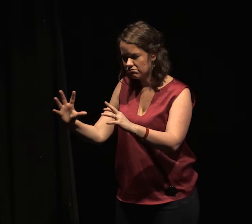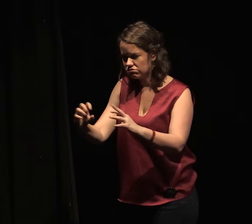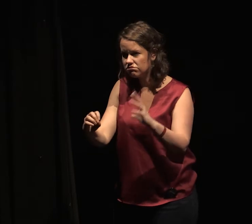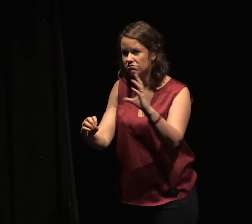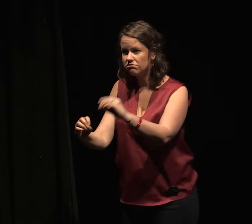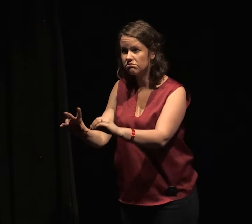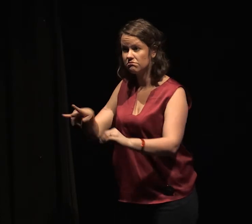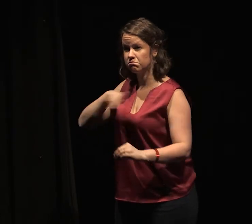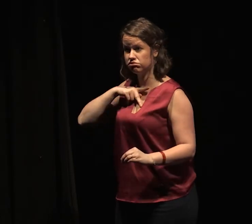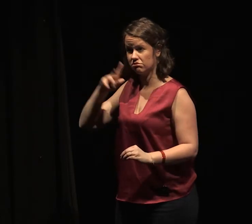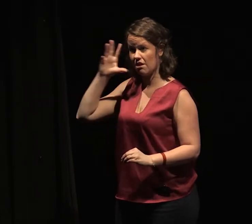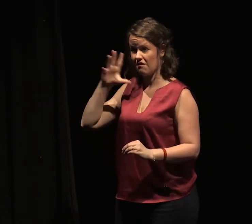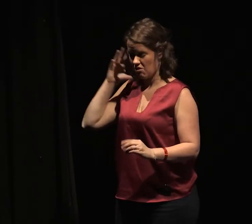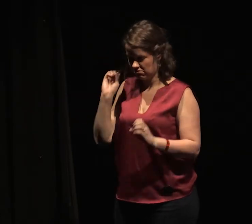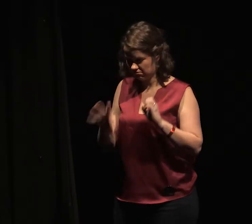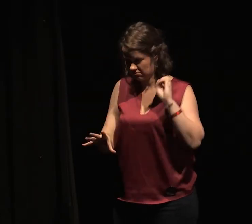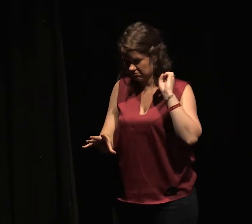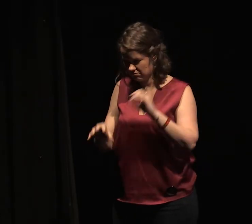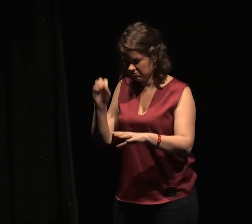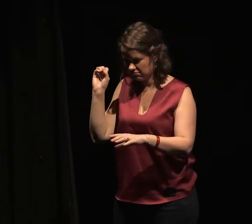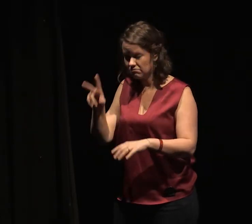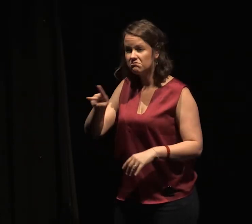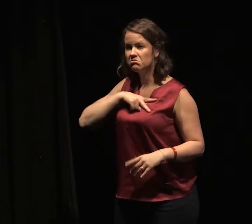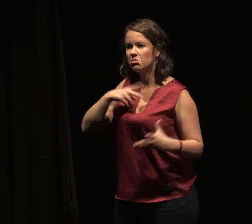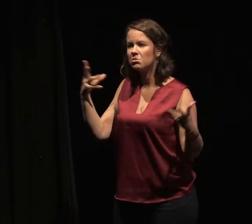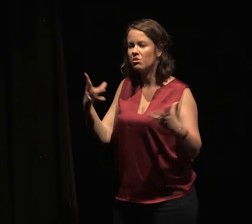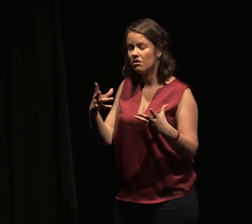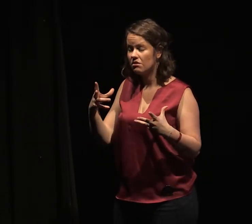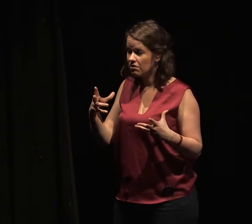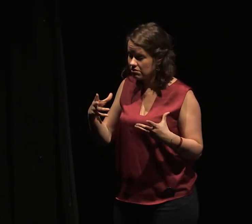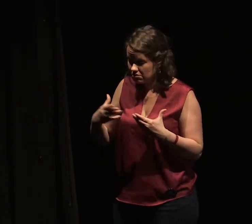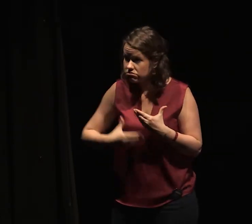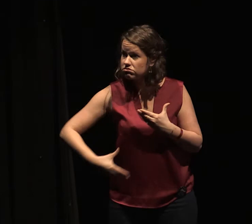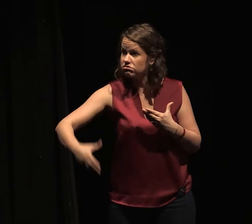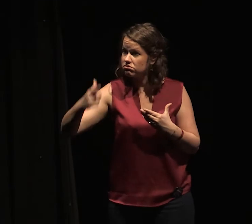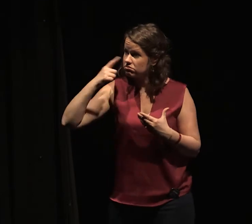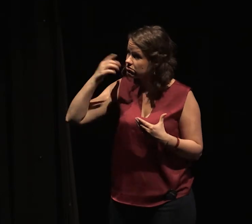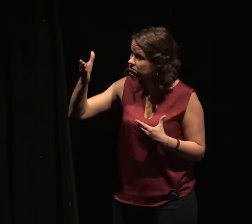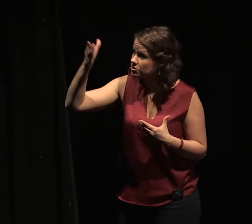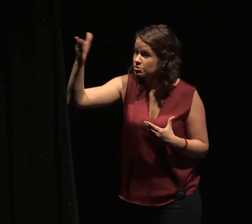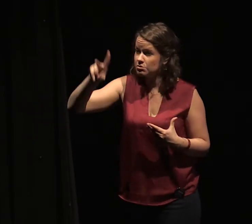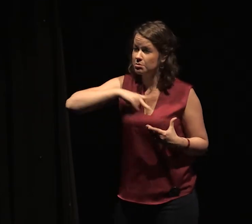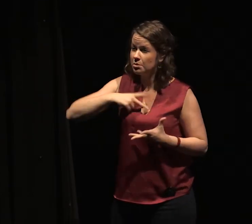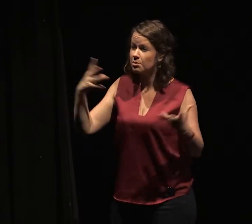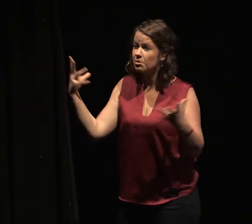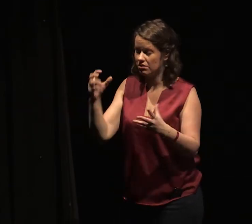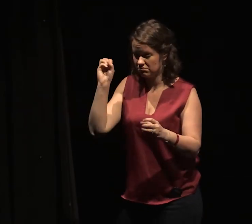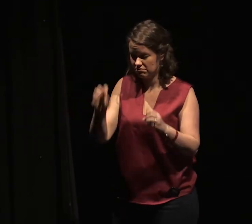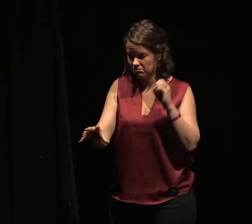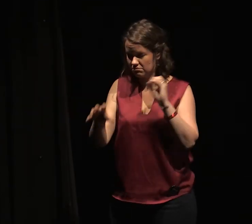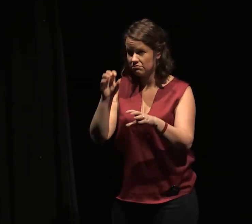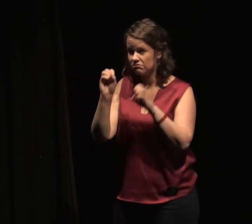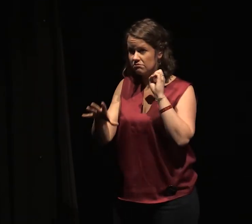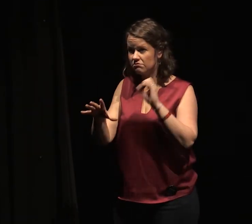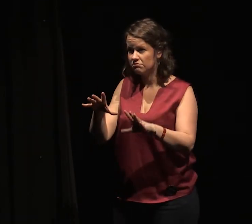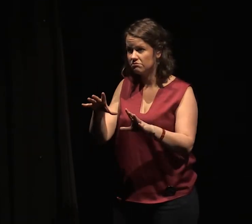ce qui m'appartenait, mon passé et ce qui m'appartiendra, mon lendemain lointain et le retour